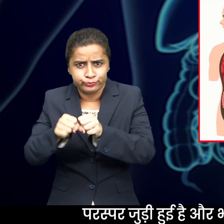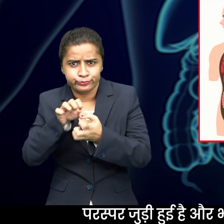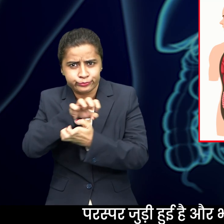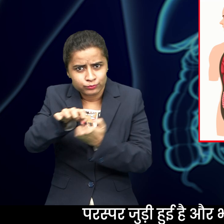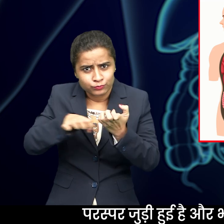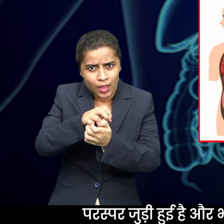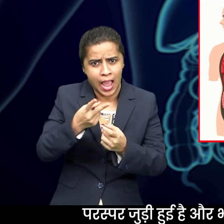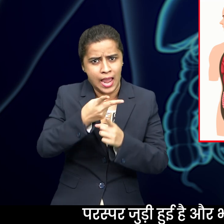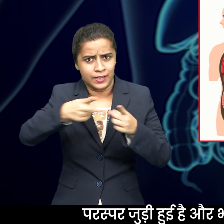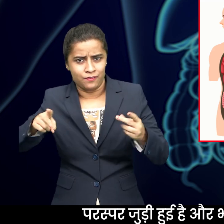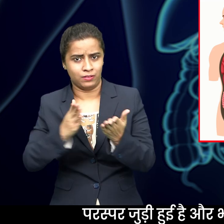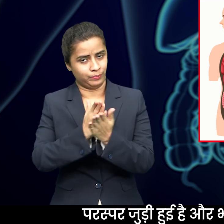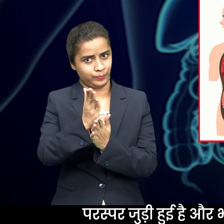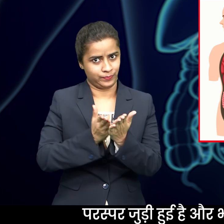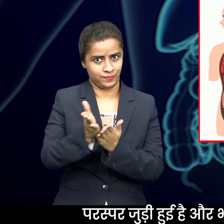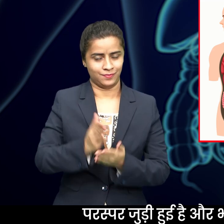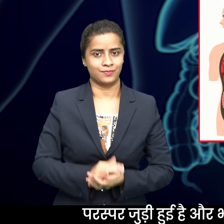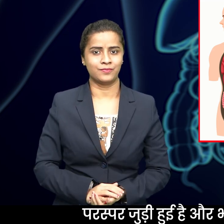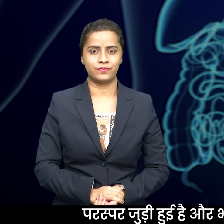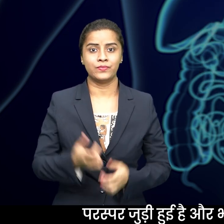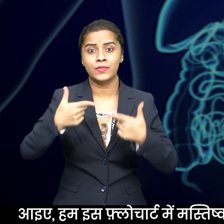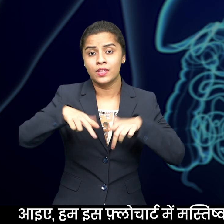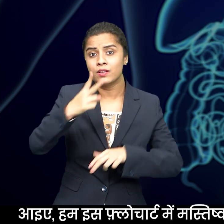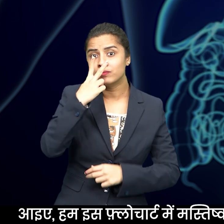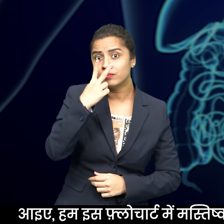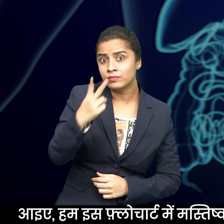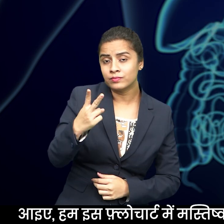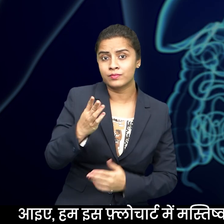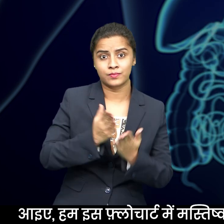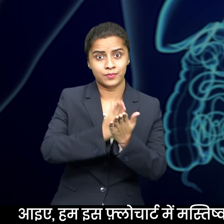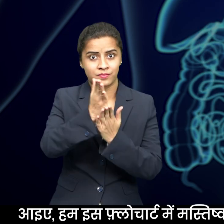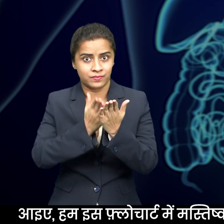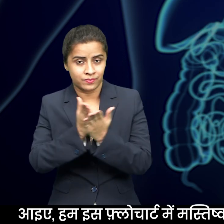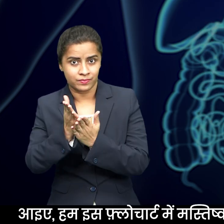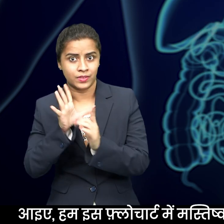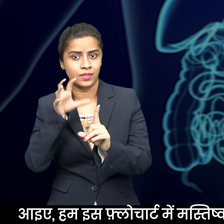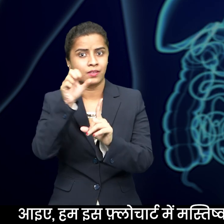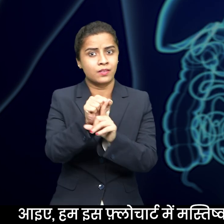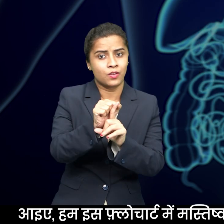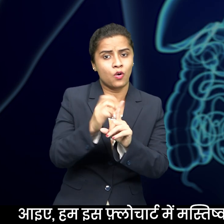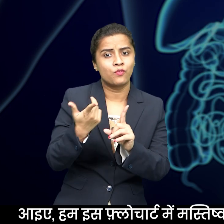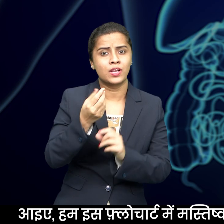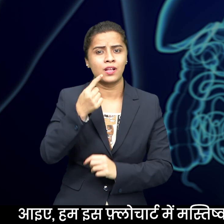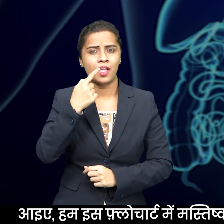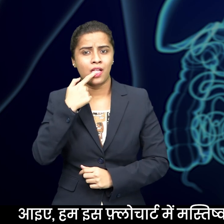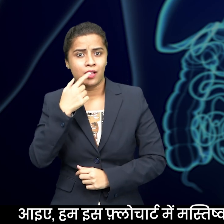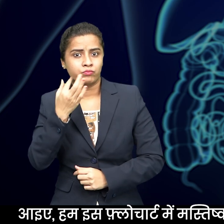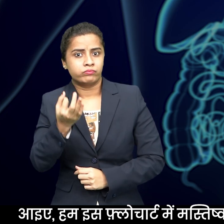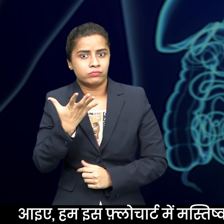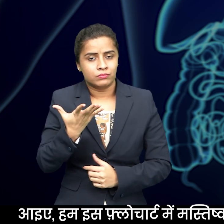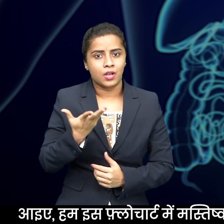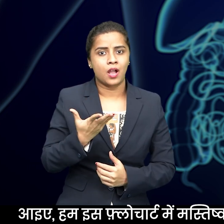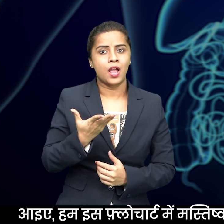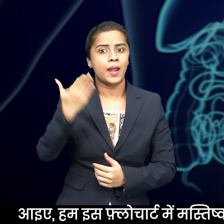और भोजन विभिन्न चरणों में टूट जाता है। आइए हम इस फ्लोचार्ट में मस्तिष्क द्वारा